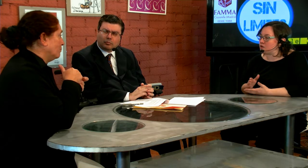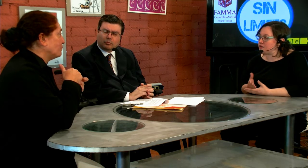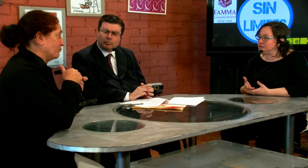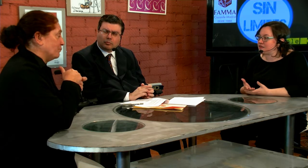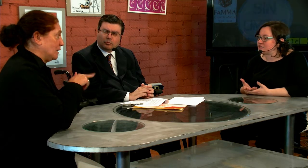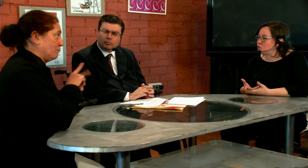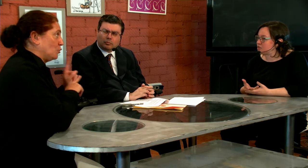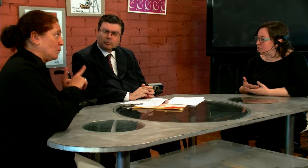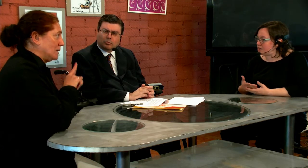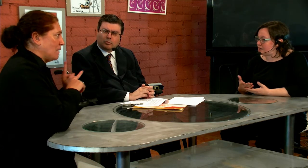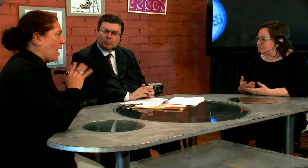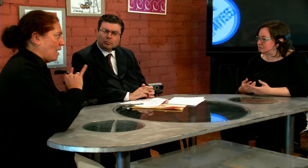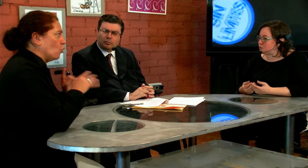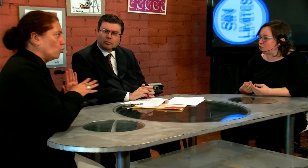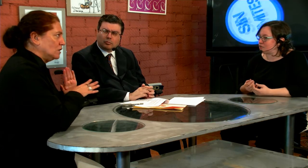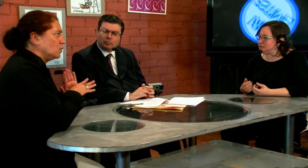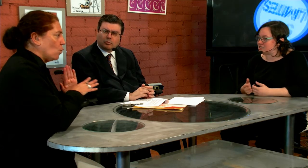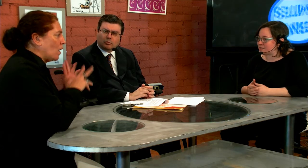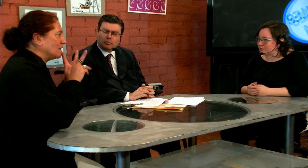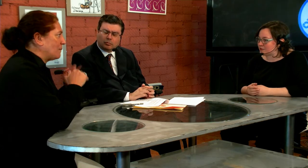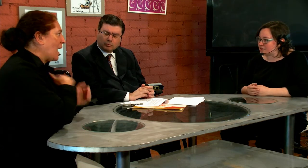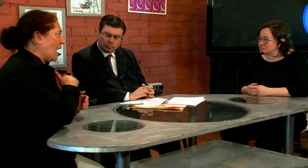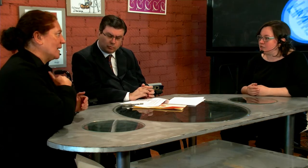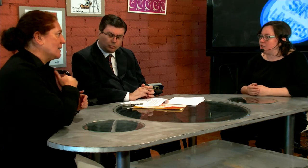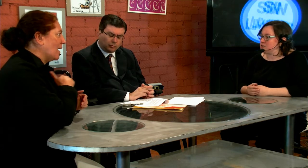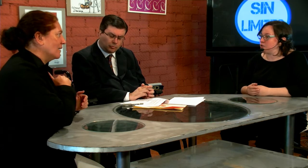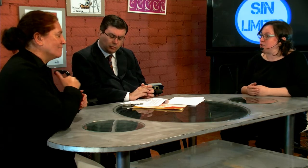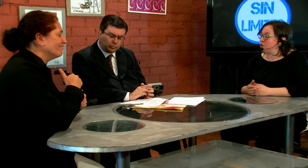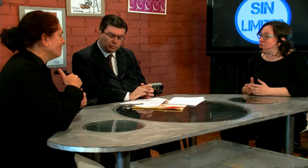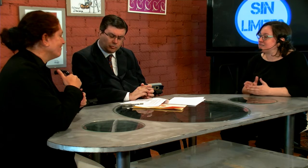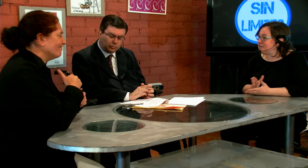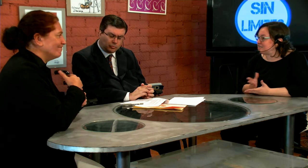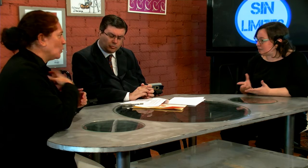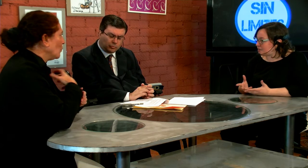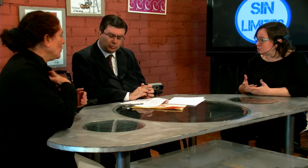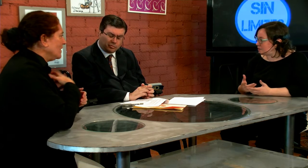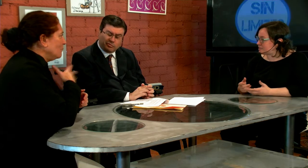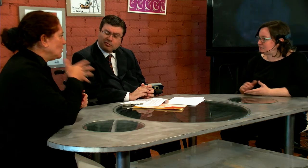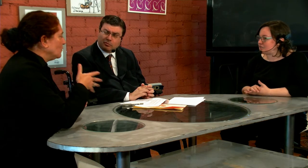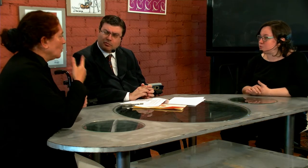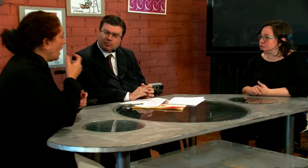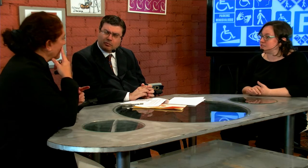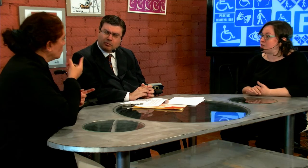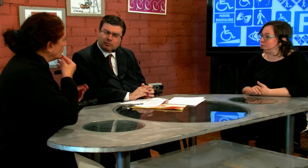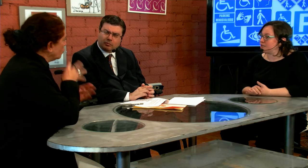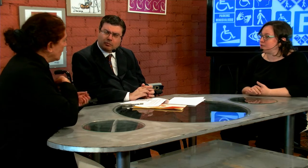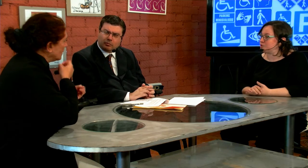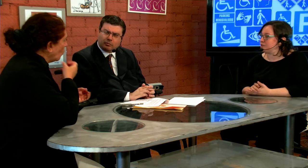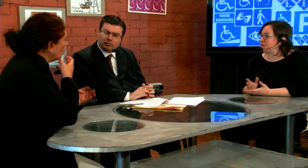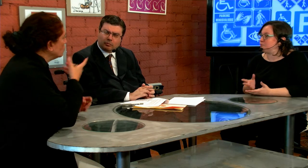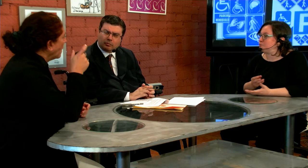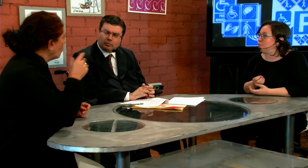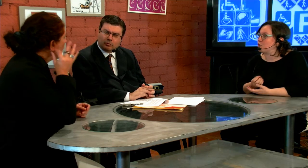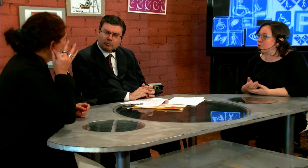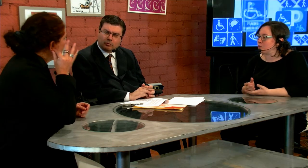técnicas o de ciencias no acceden a ellas, salvo raras excepciones. Sobre todo en las carreras universitarias, pues el por qué, pues